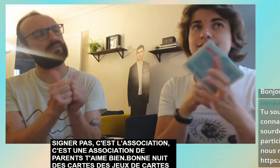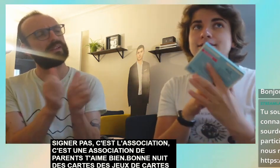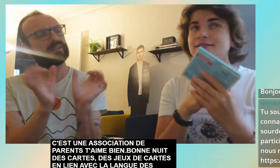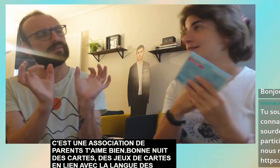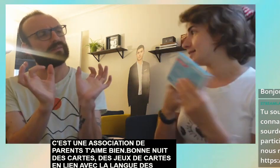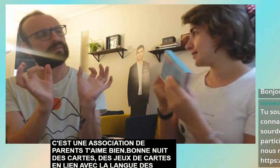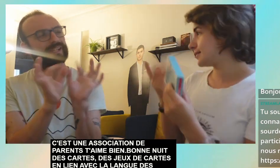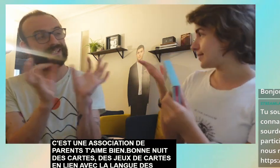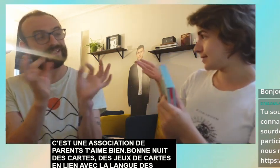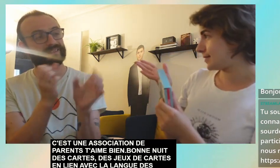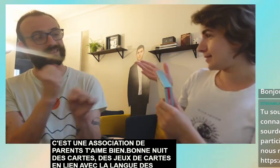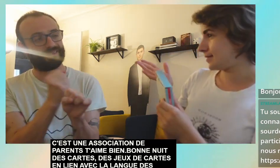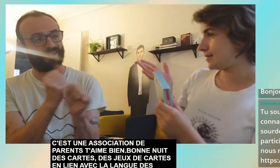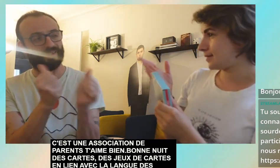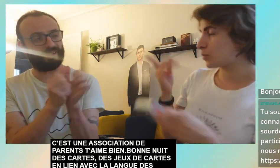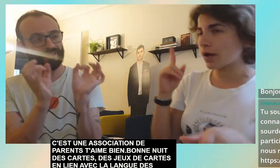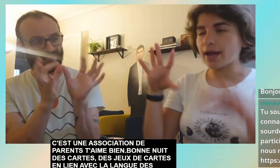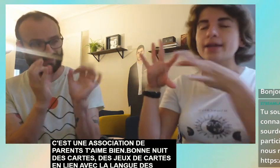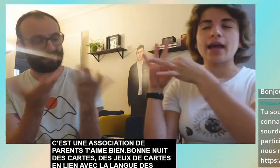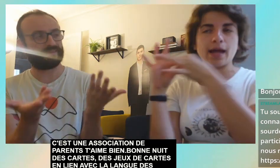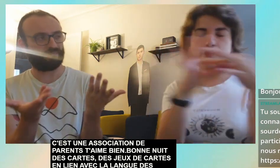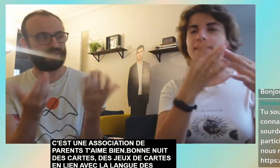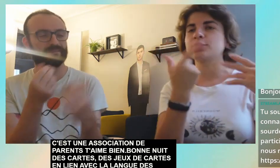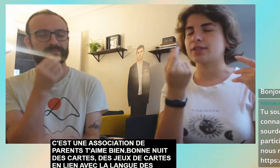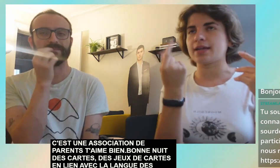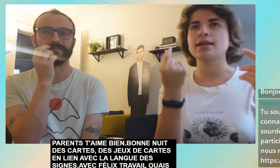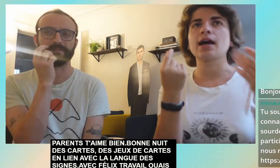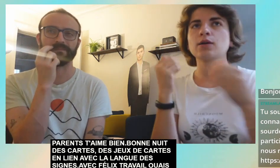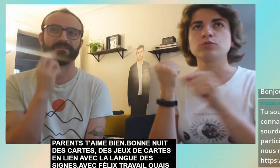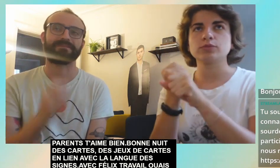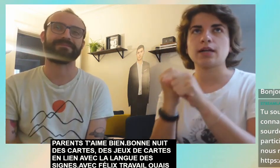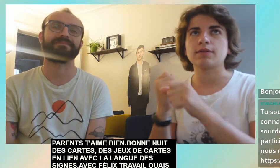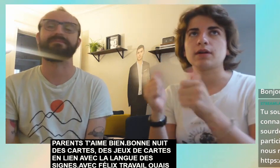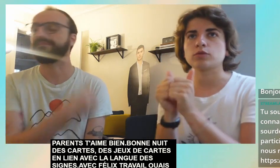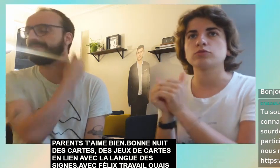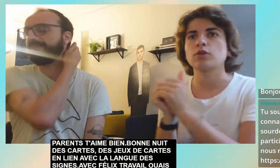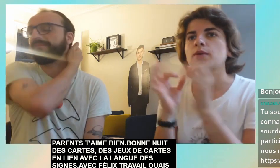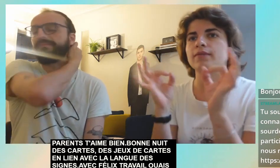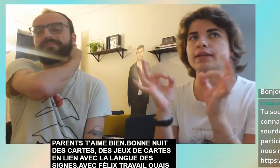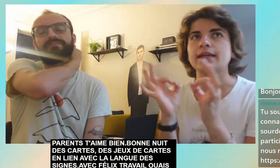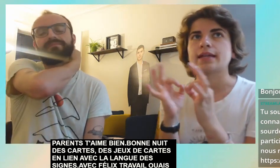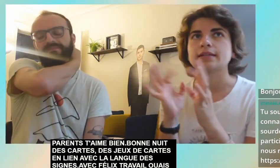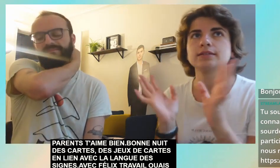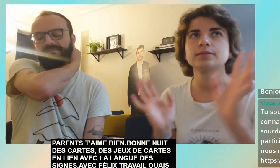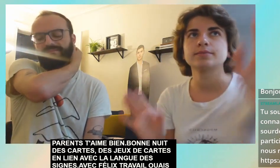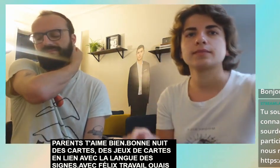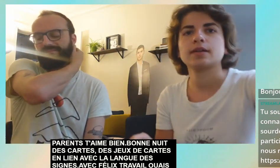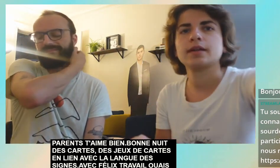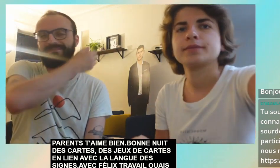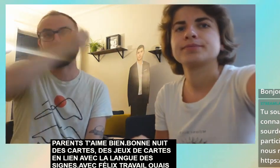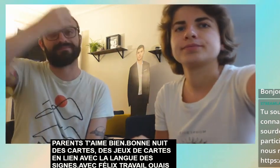avec Elix. Travaille avec Ouais, Elix. il y a un Voilà. partenariat où ils travaillent ensemble avec Elix.